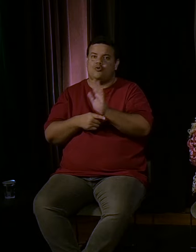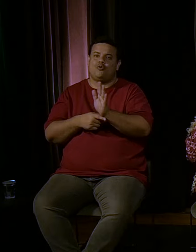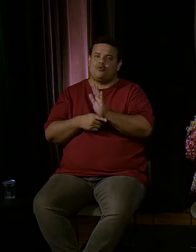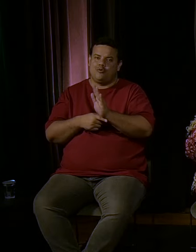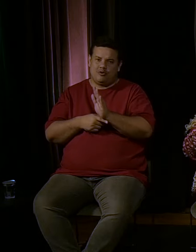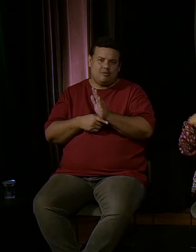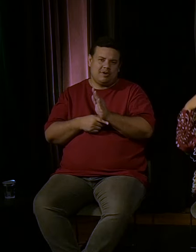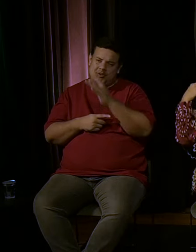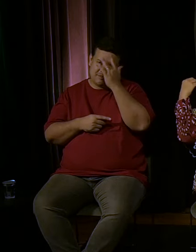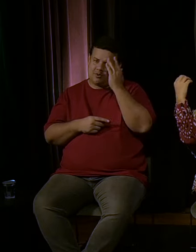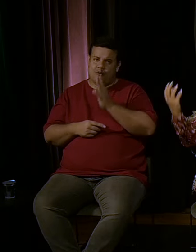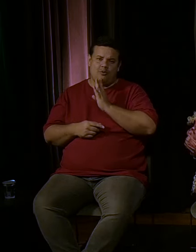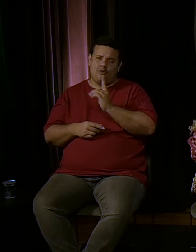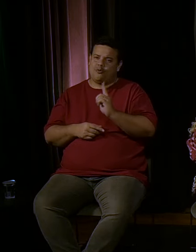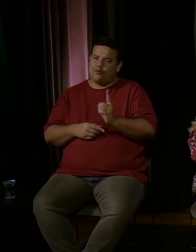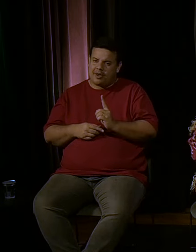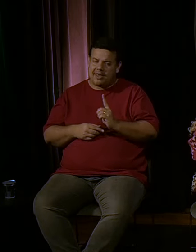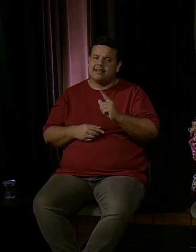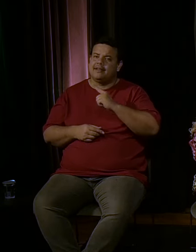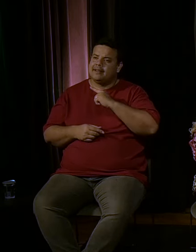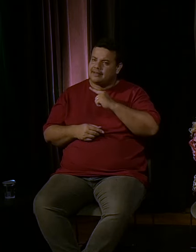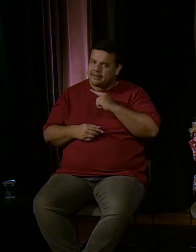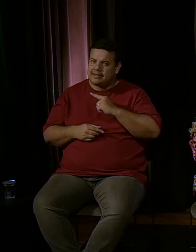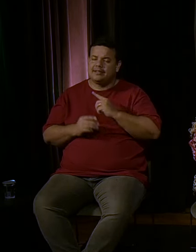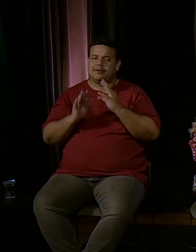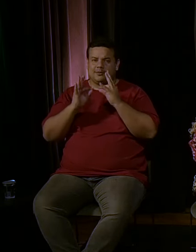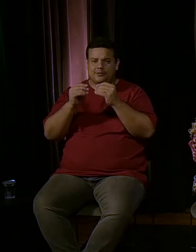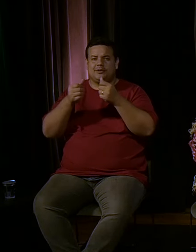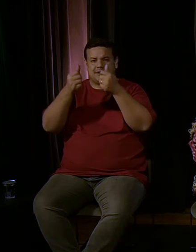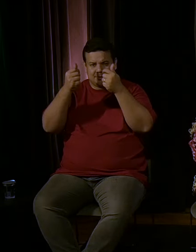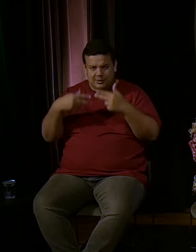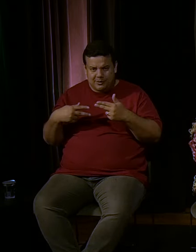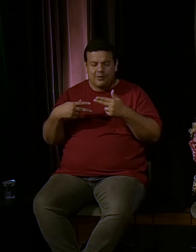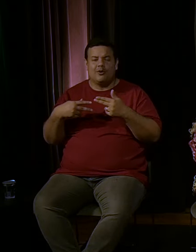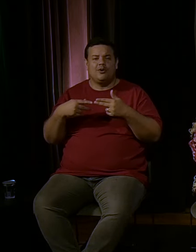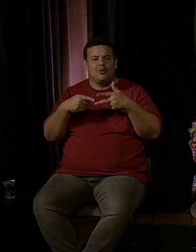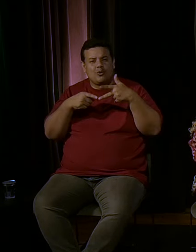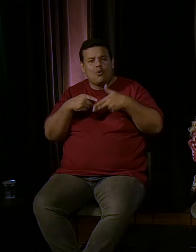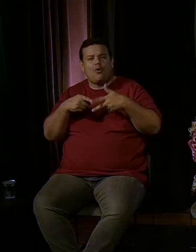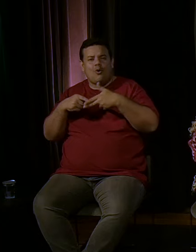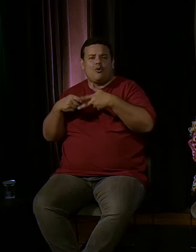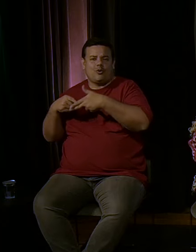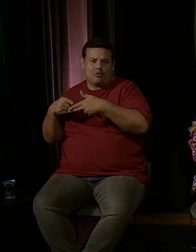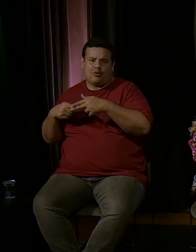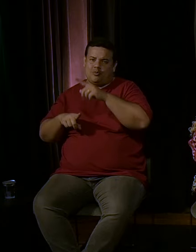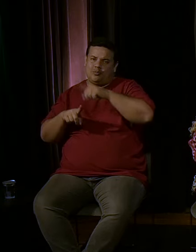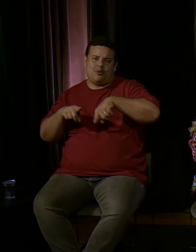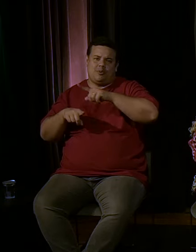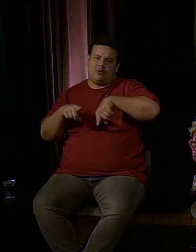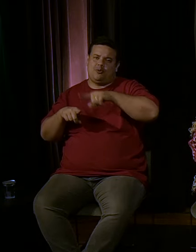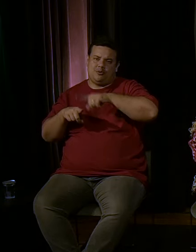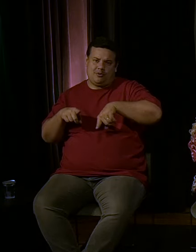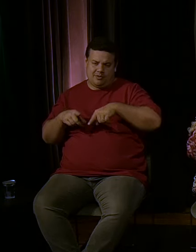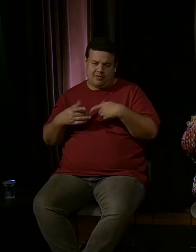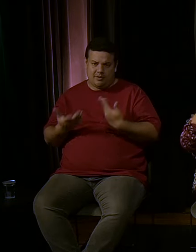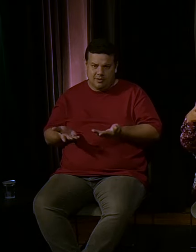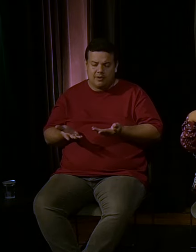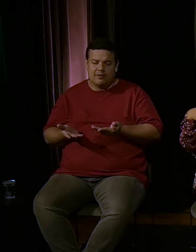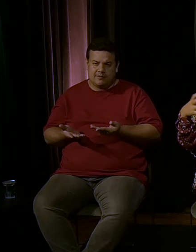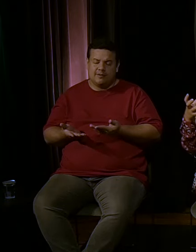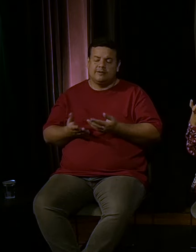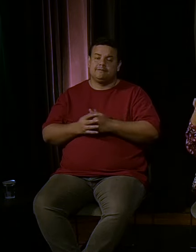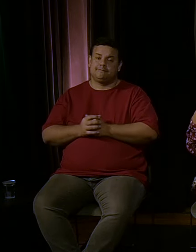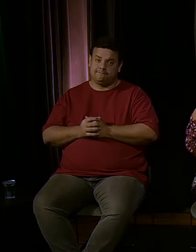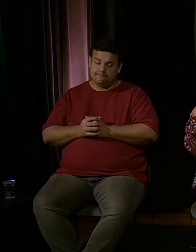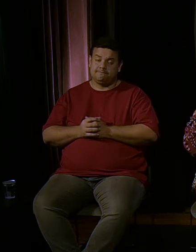pouquíssimo conhecido, tem toda essa coisa da censura que a gente falou no início na apresentação. Então, parte